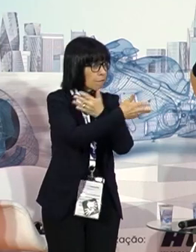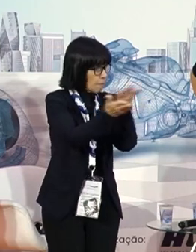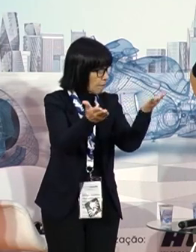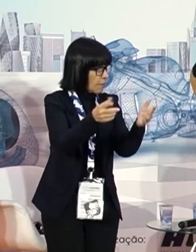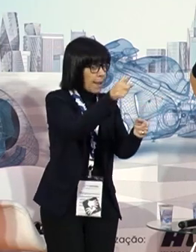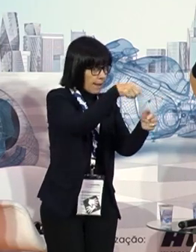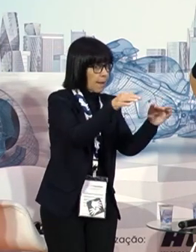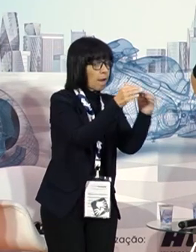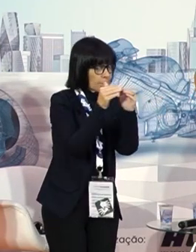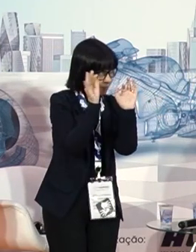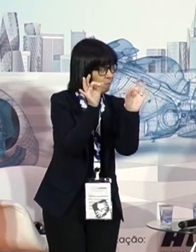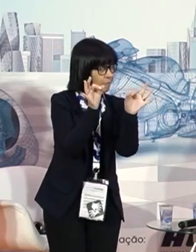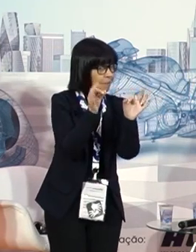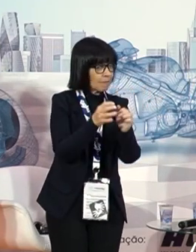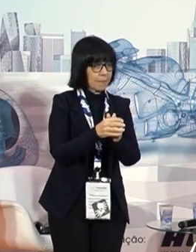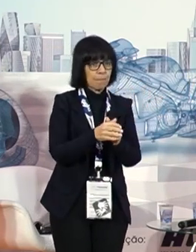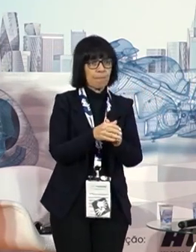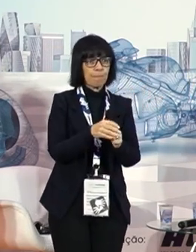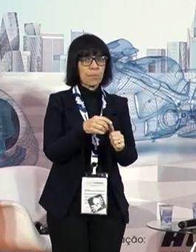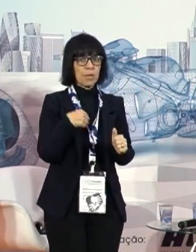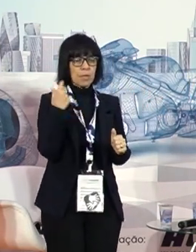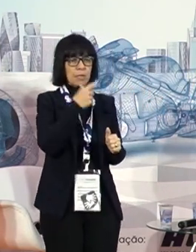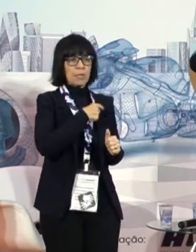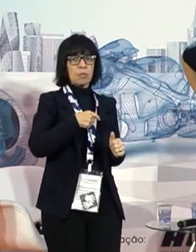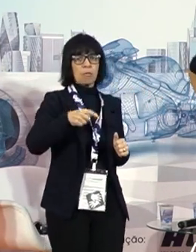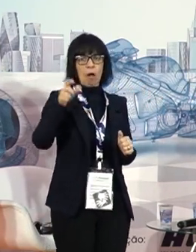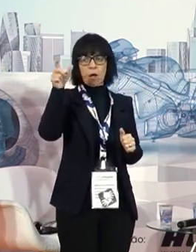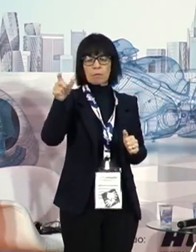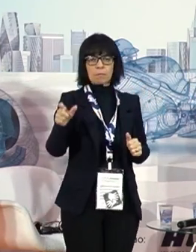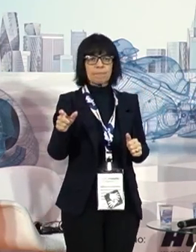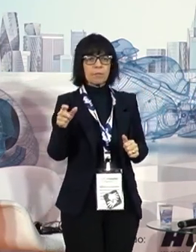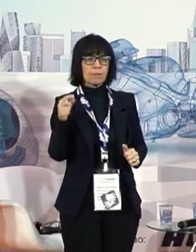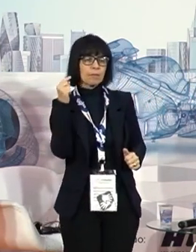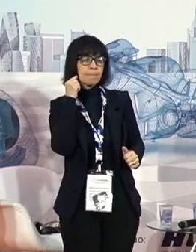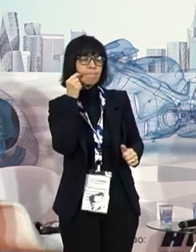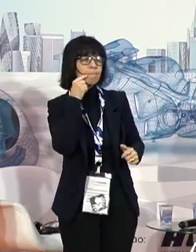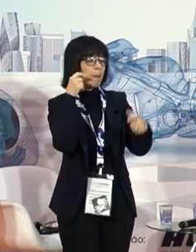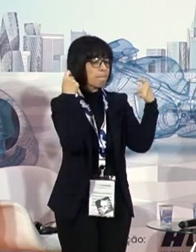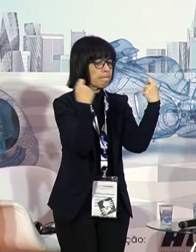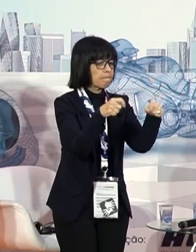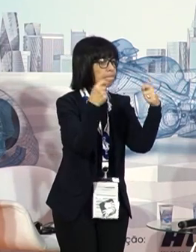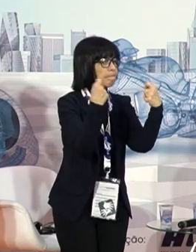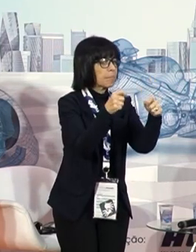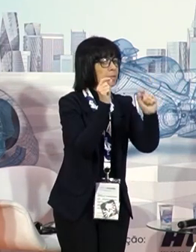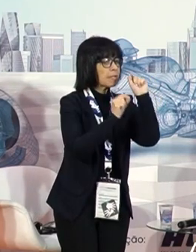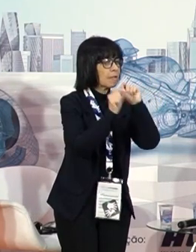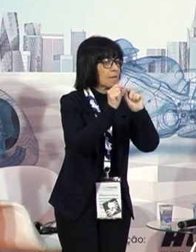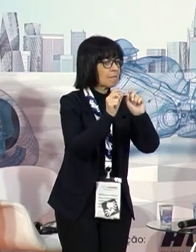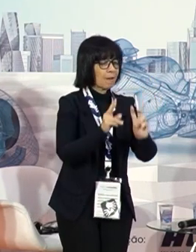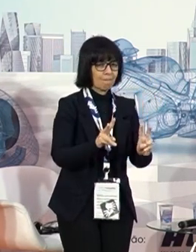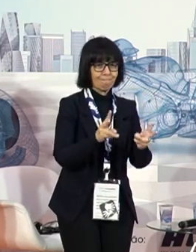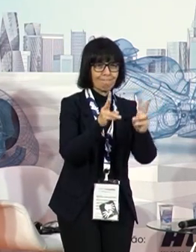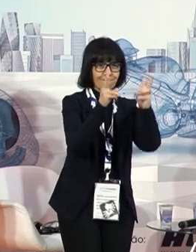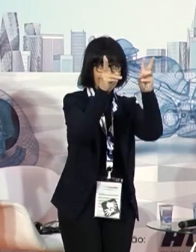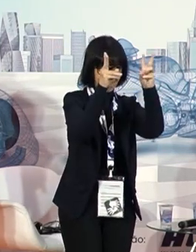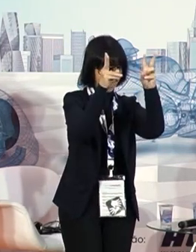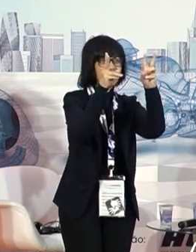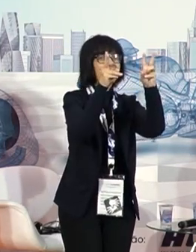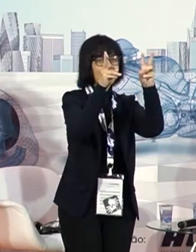então a gente enquanto pessoas surdas nós precisamos valorizar isso eu só tenho a